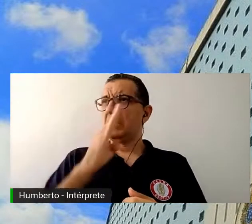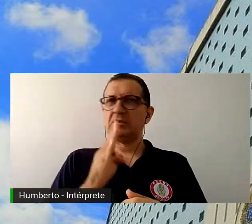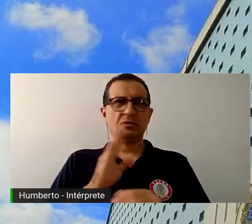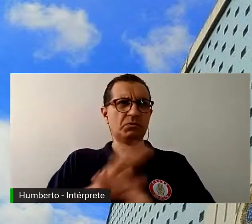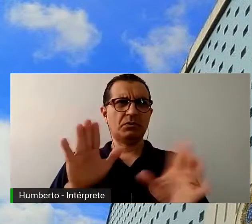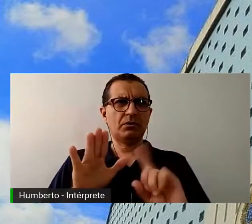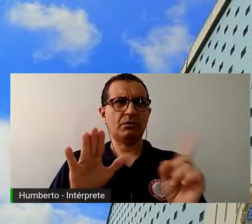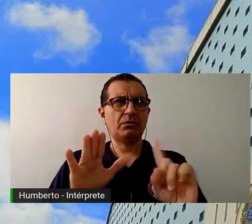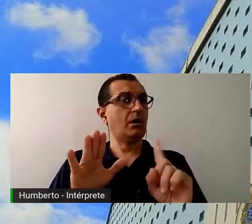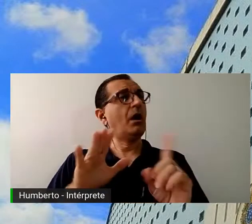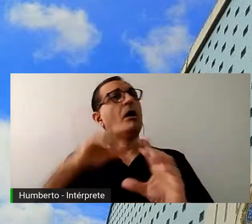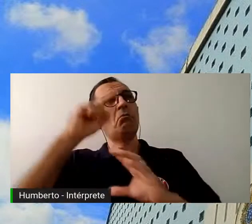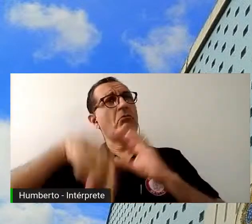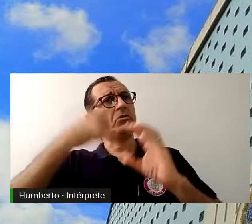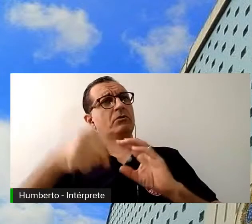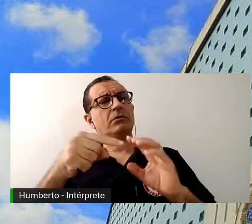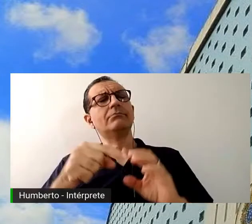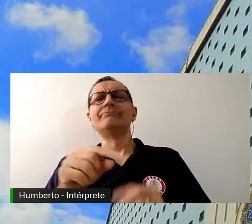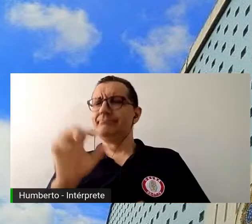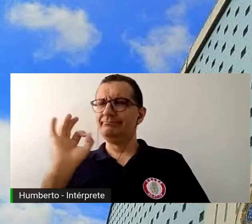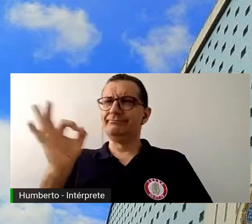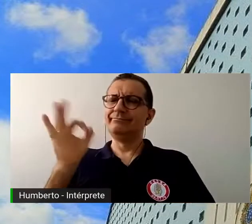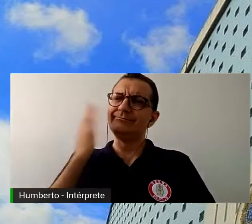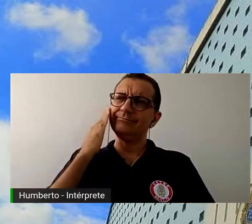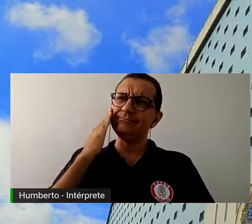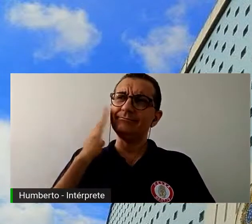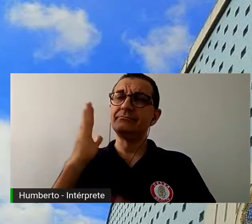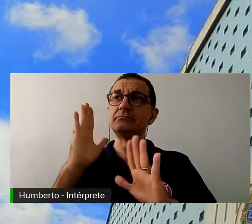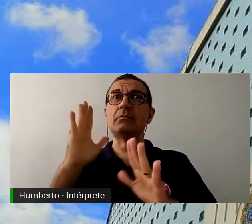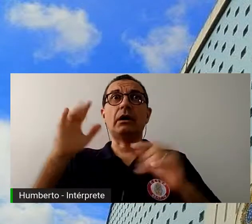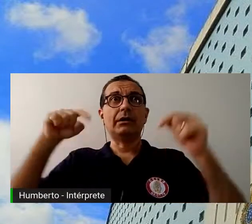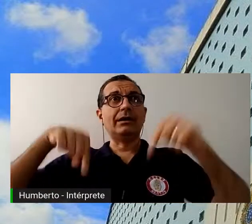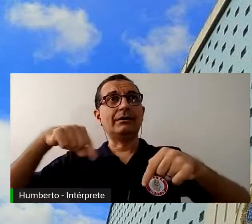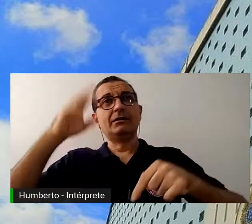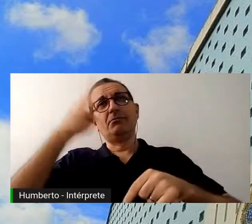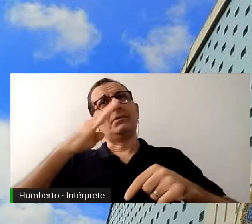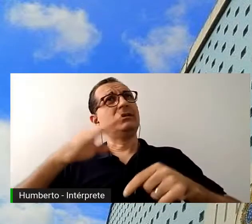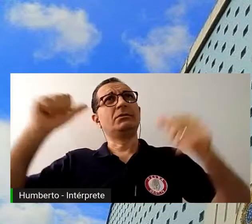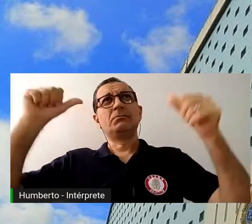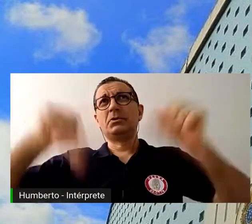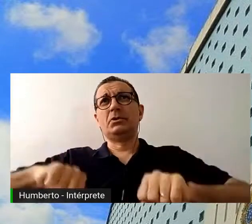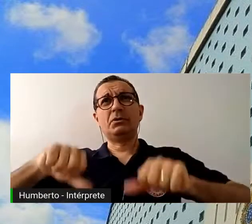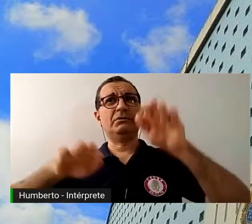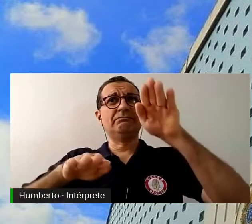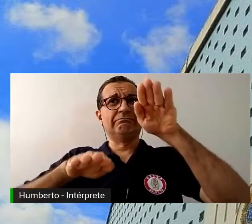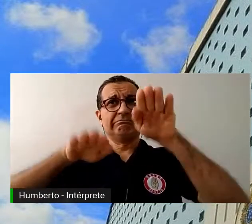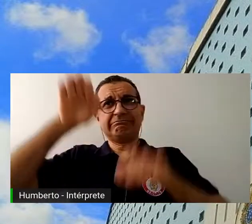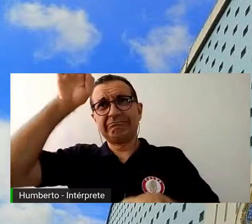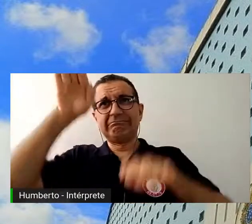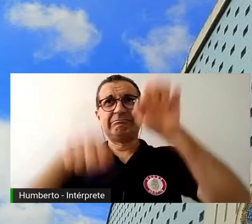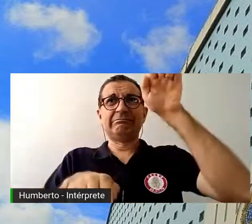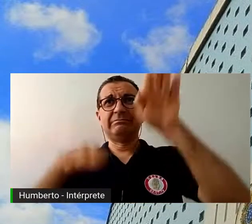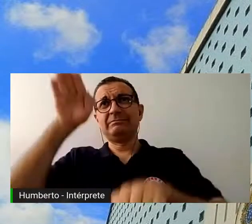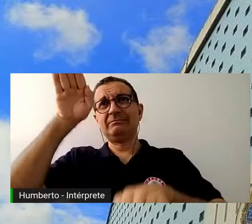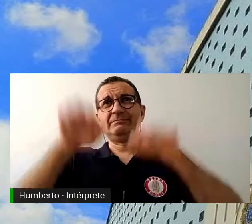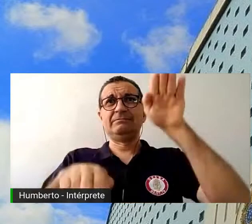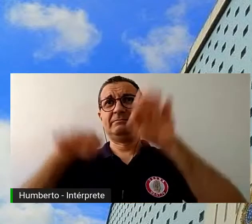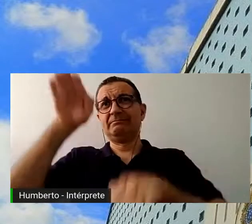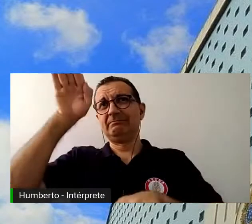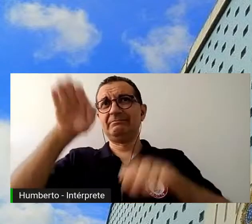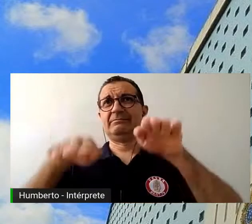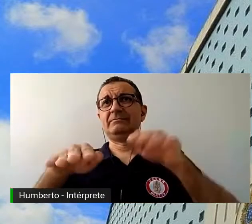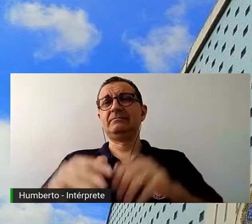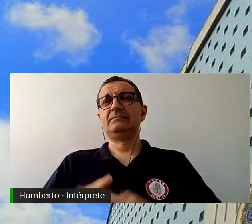bem, mas nós temos uma desigualdade extrema, então nós precisamos de inversão em capital produtivo,